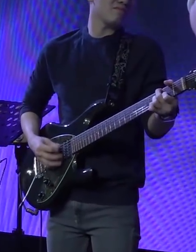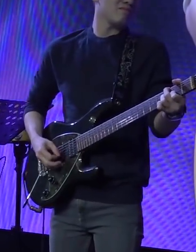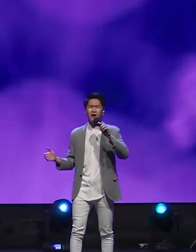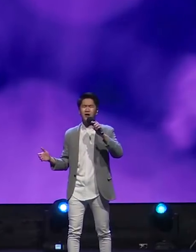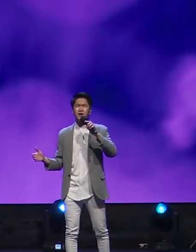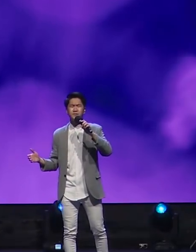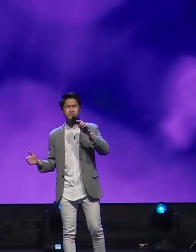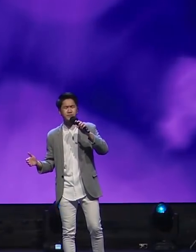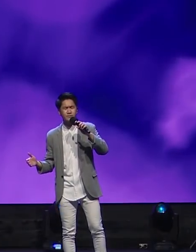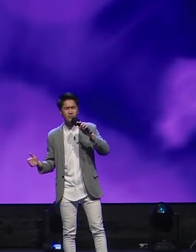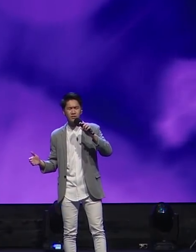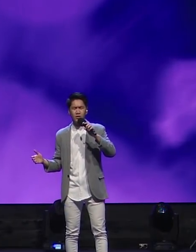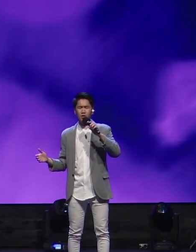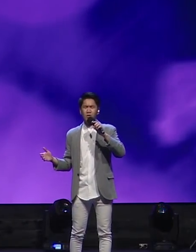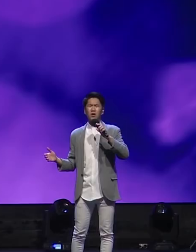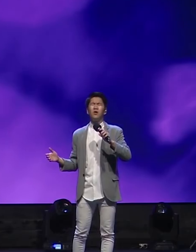Haleluya.